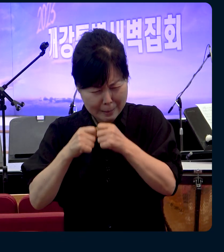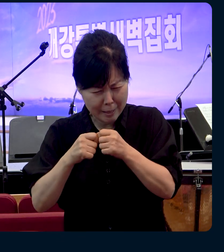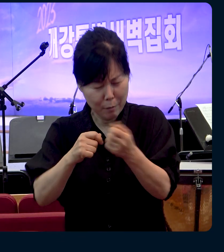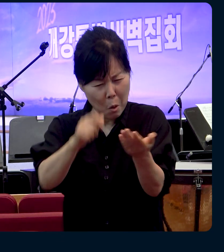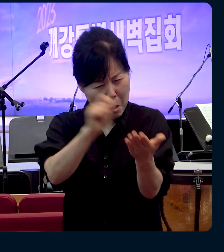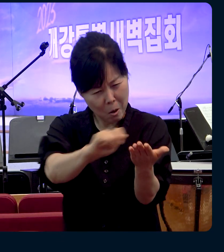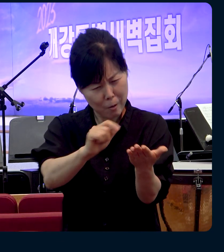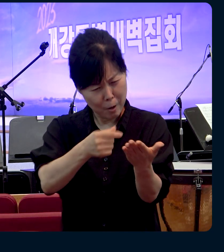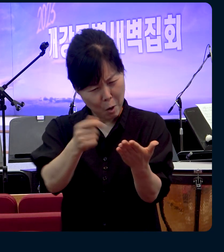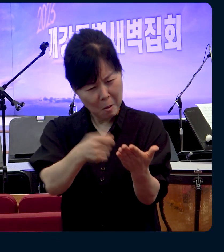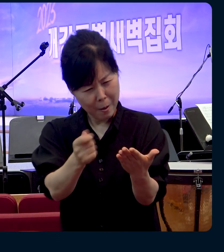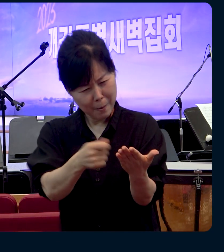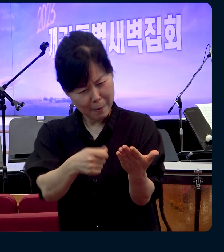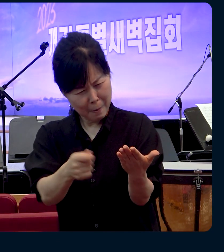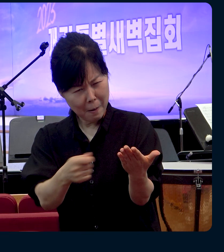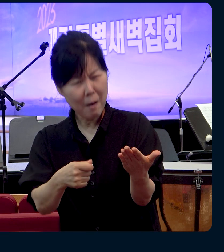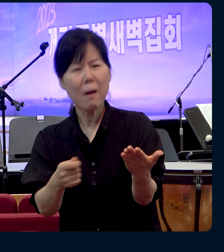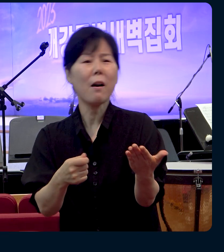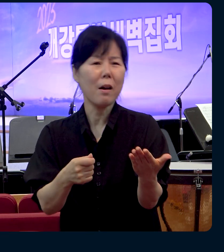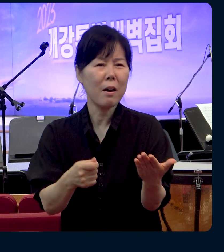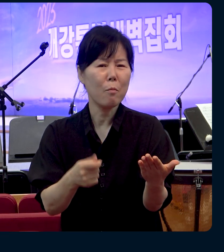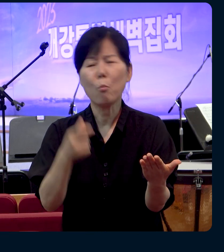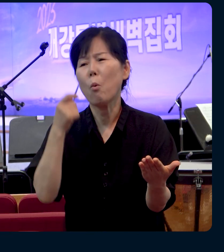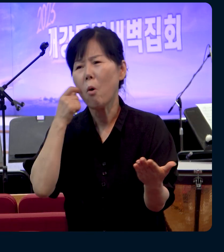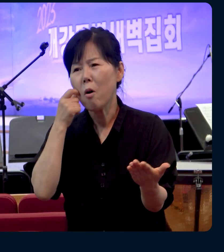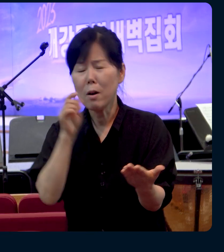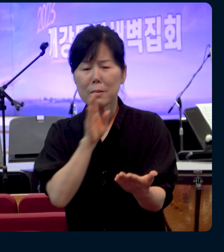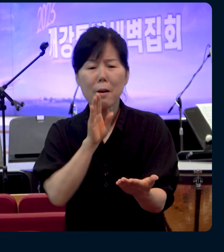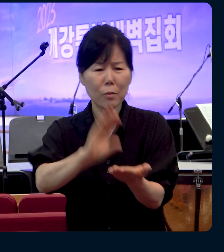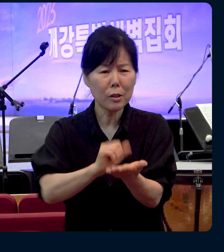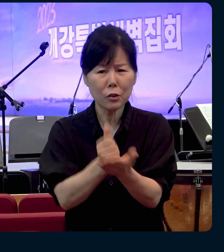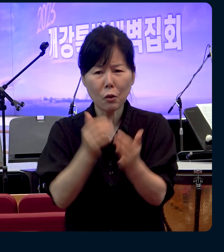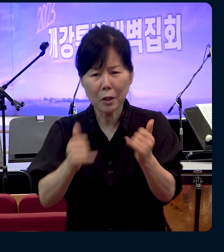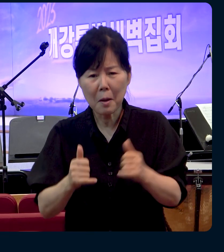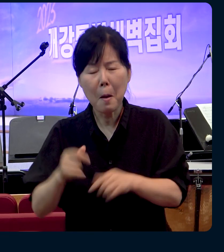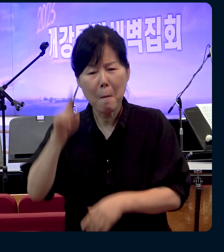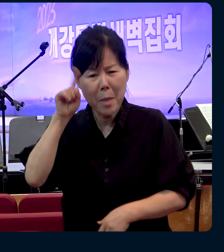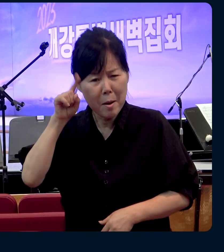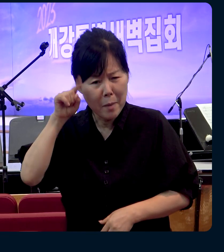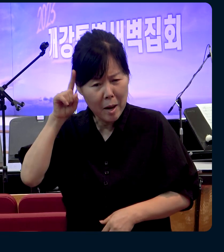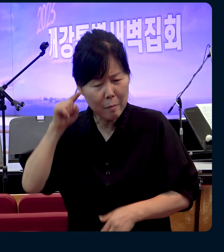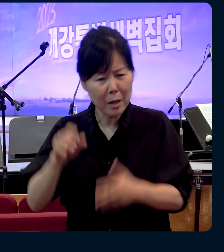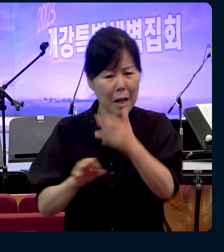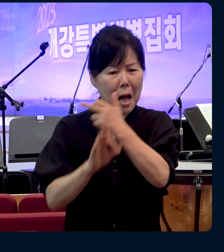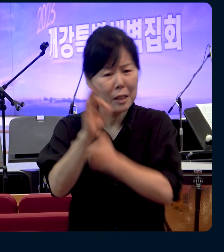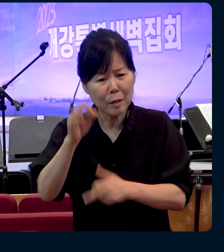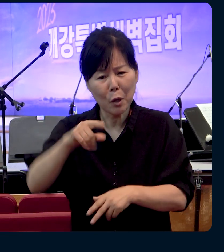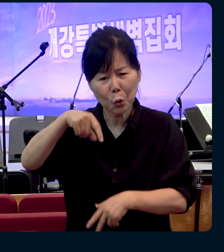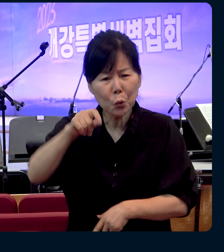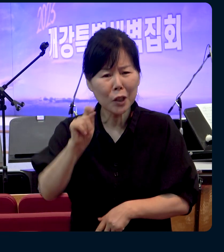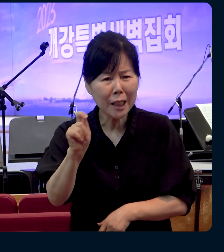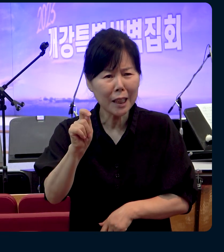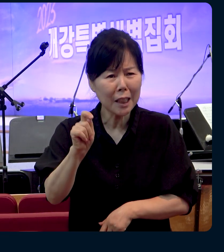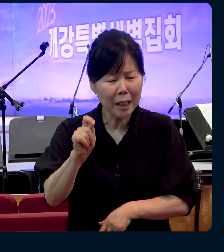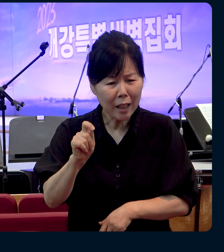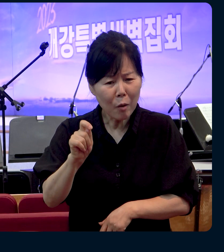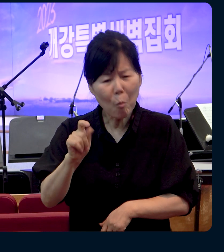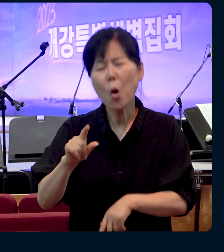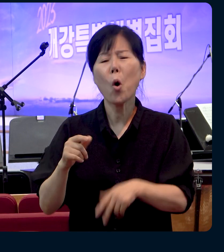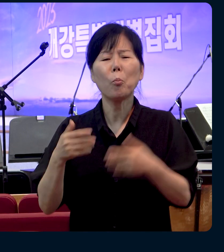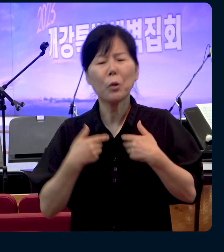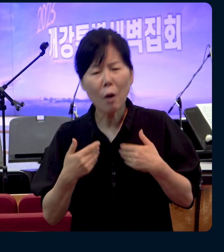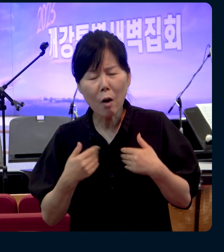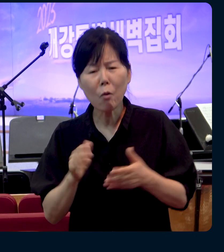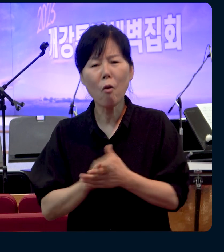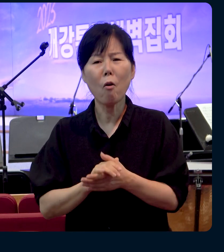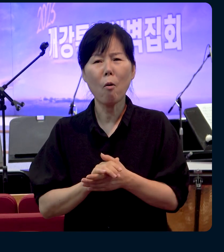이렇게 살고 저렇게 살고 참된 그리스도인은 매일 아침 몇 시부터 몇 시까지 큐티하고 그다음에 새벽